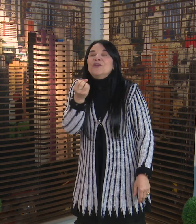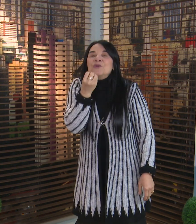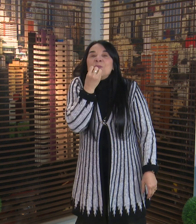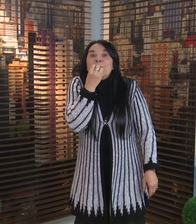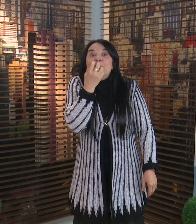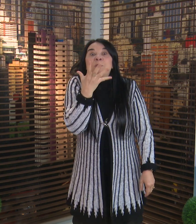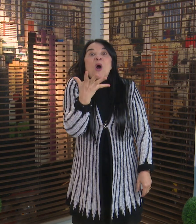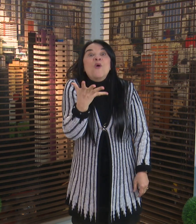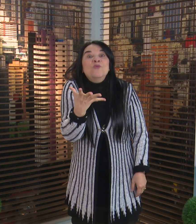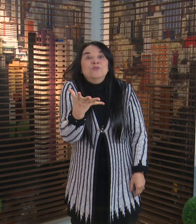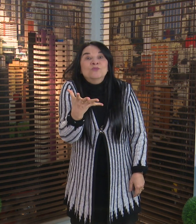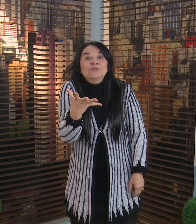cheiro bom,